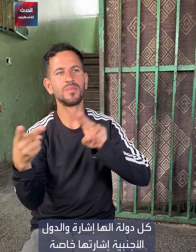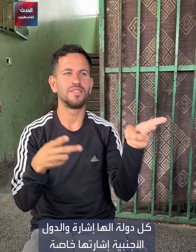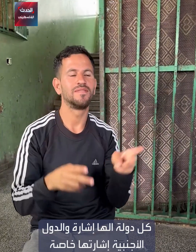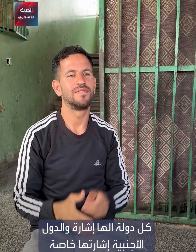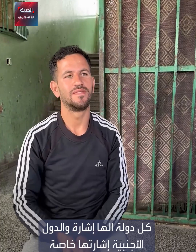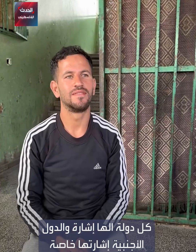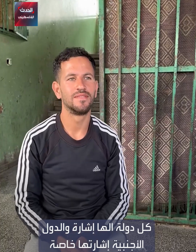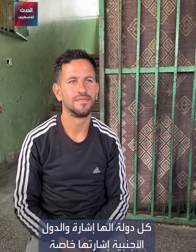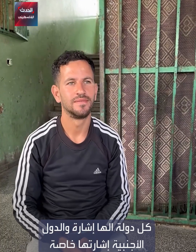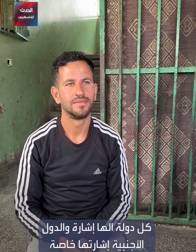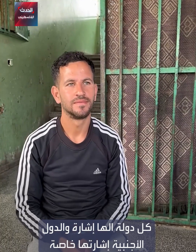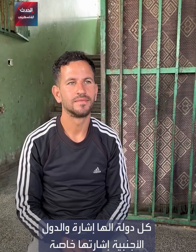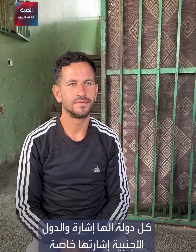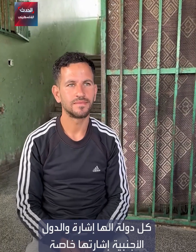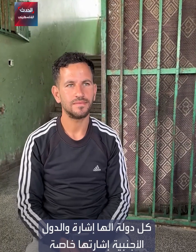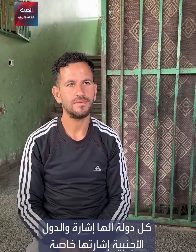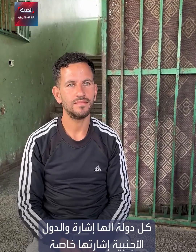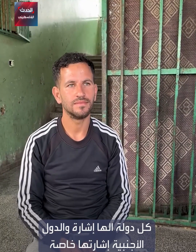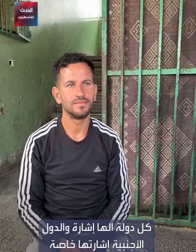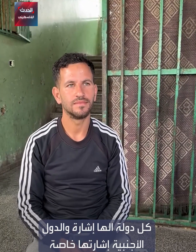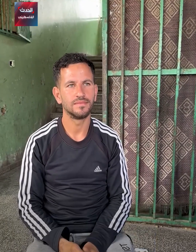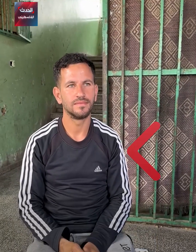اشاره دول الاجانب اشارتهم الخاصه